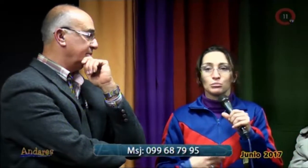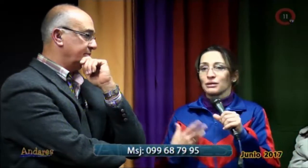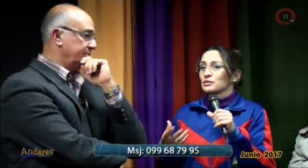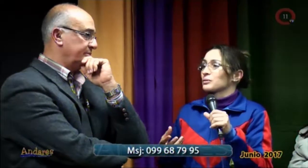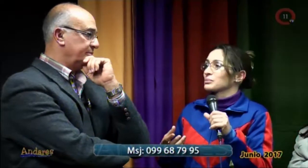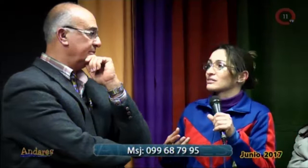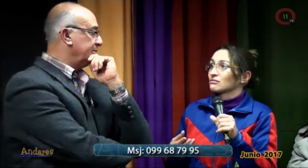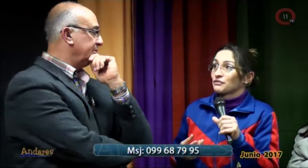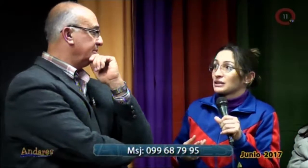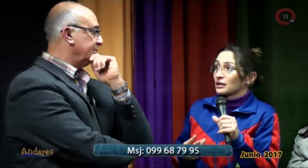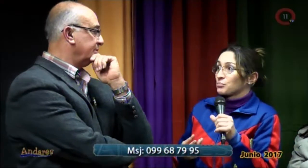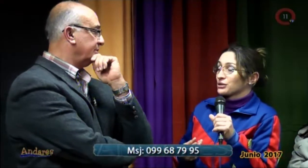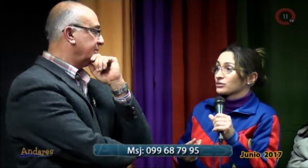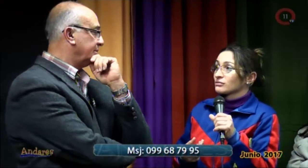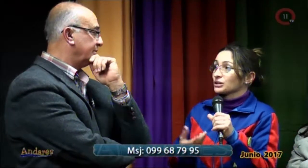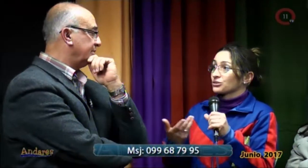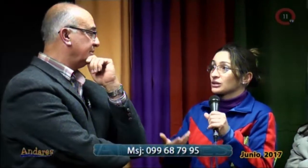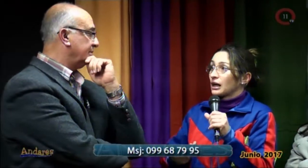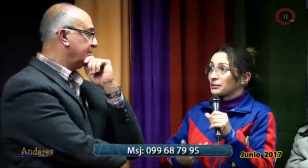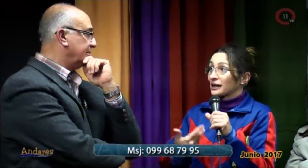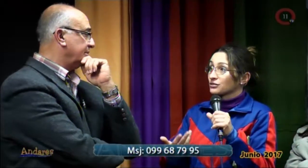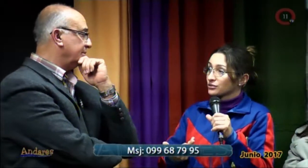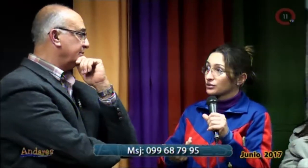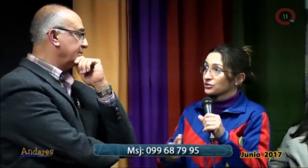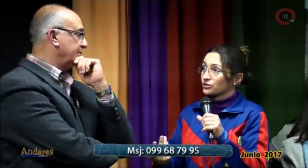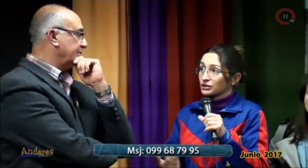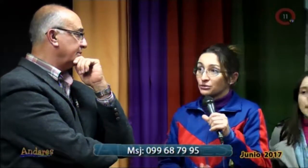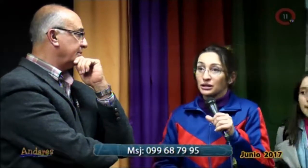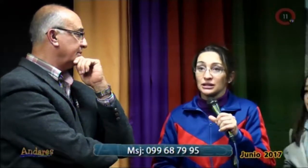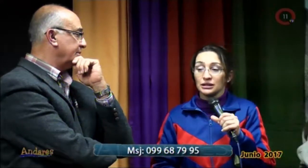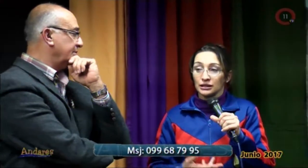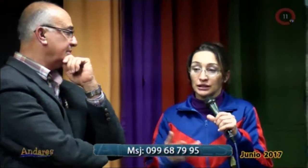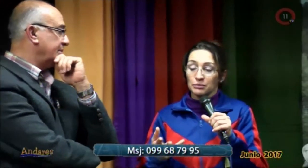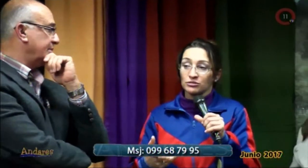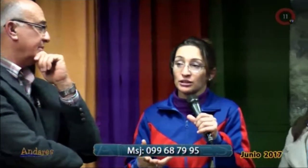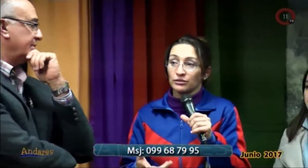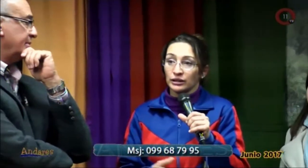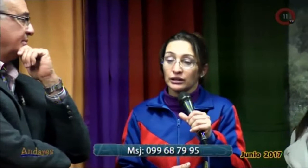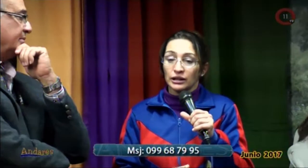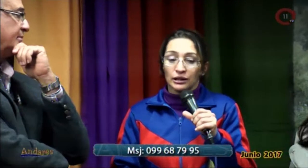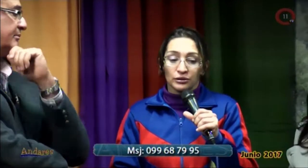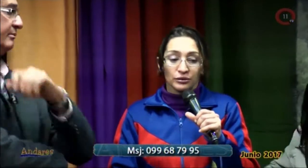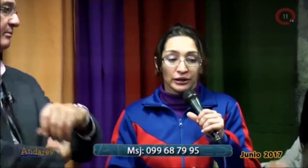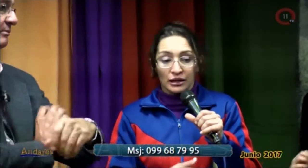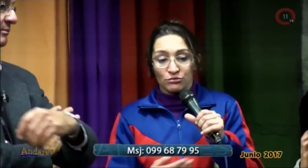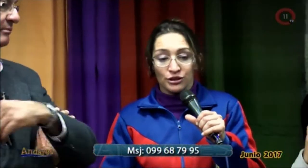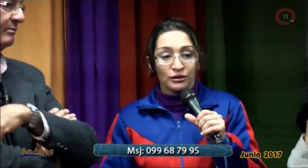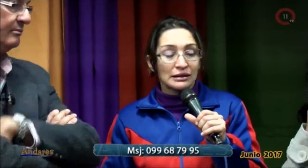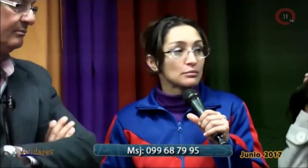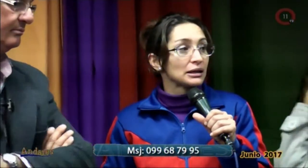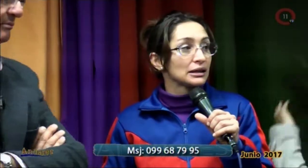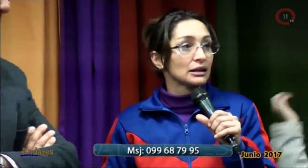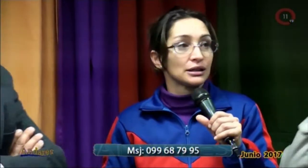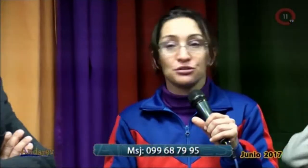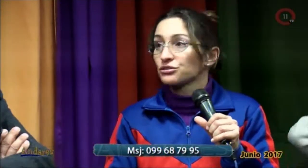Porque a veces pueden pensar Es una falta de respeto, ¿no? Estoy hablando Estoy contando a ti Y a las personas Lo que ha sucedido en